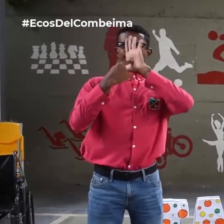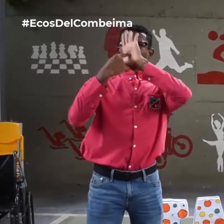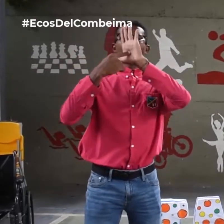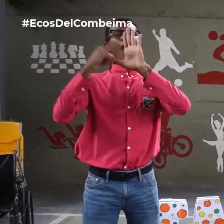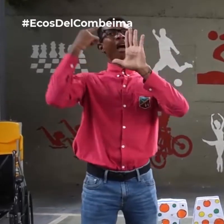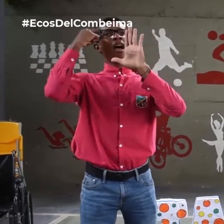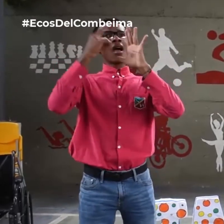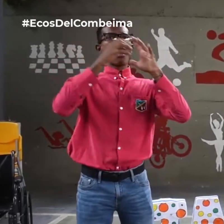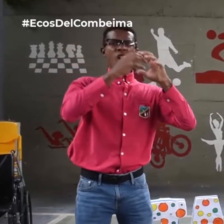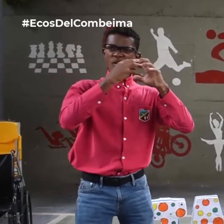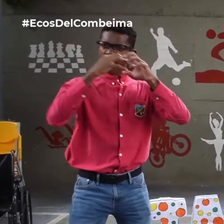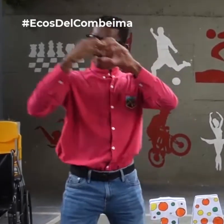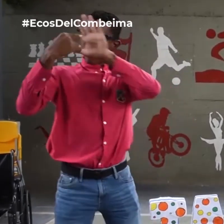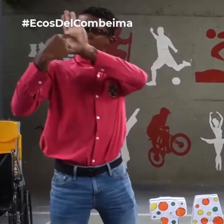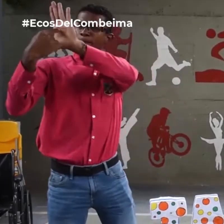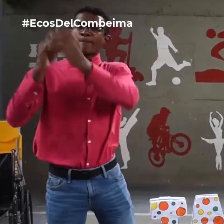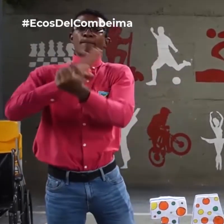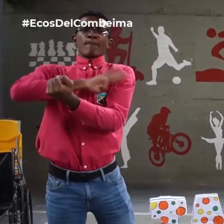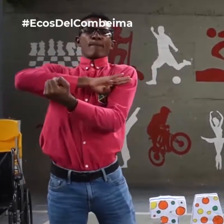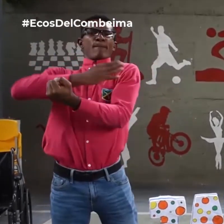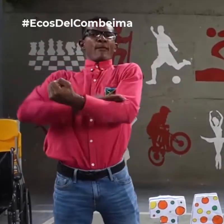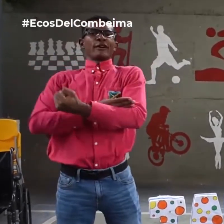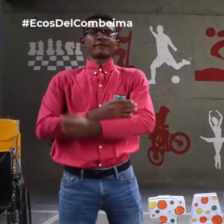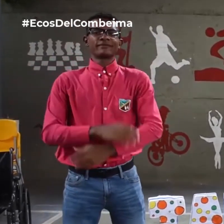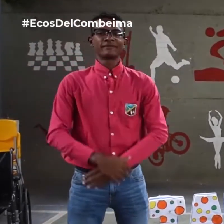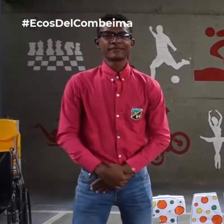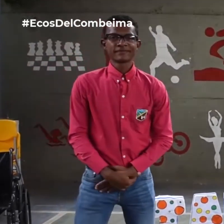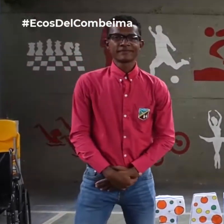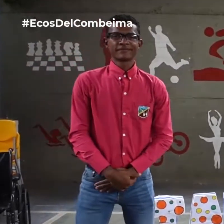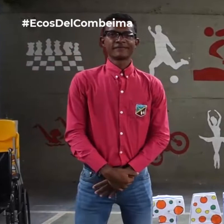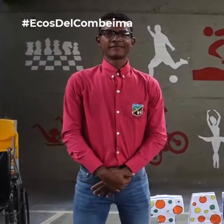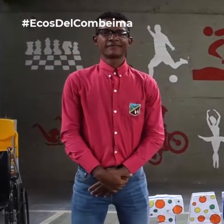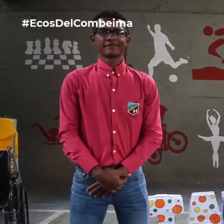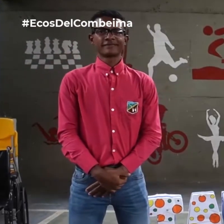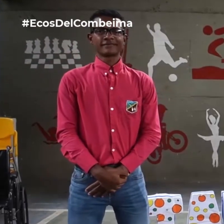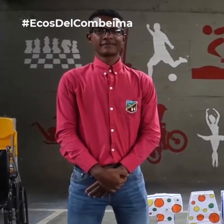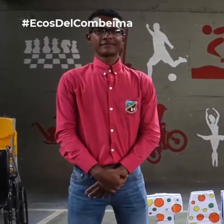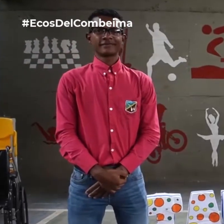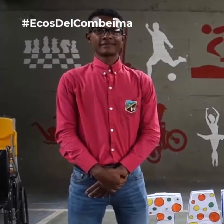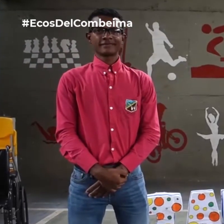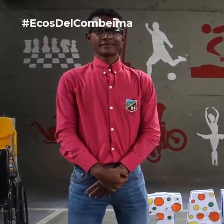con el objetivo de que Azortol llegue a diferentes entidades, ya que tiene el poder para hacerlo.